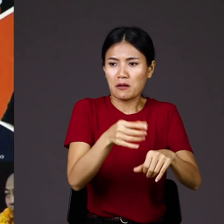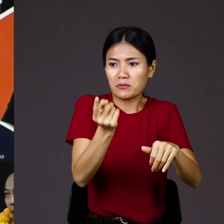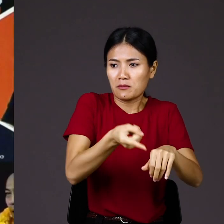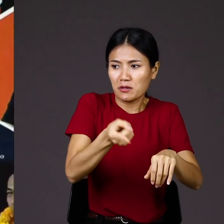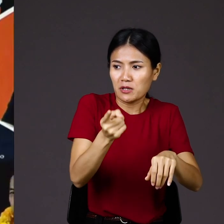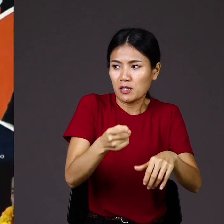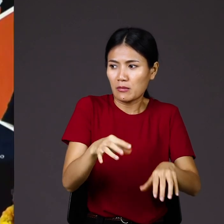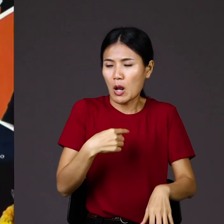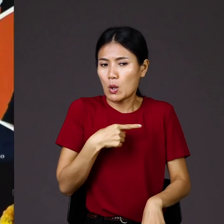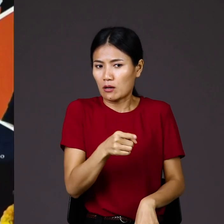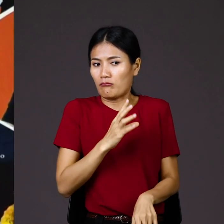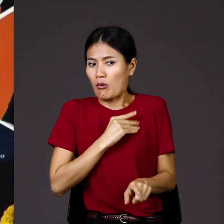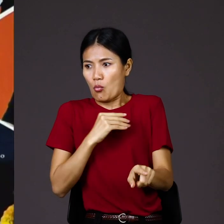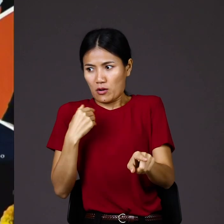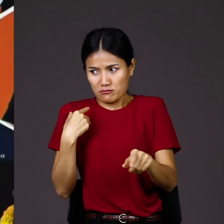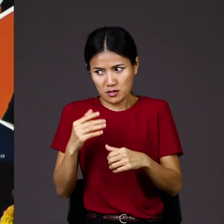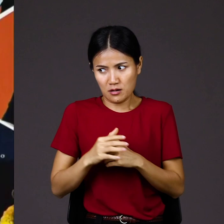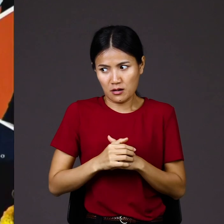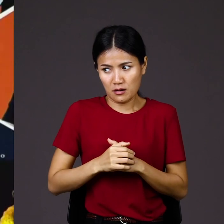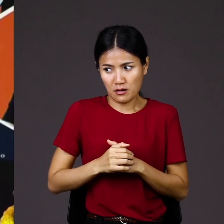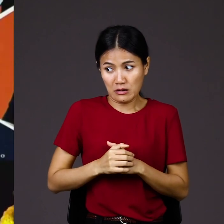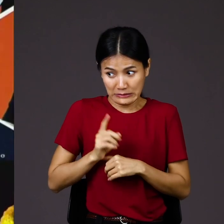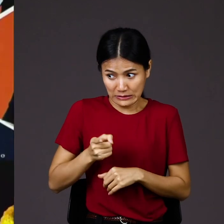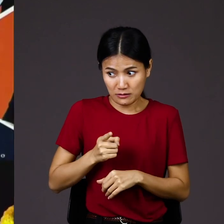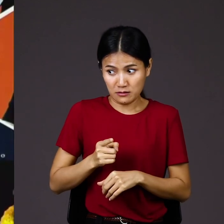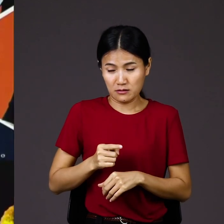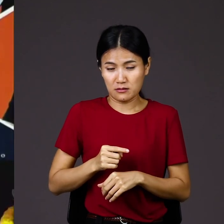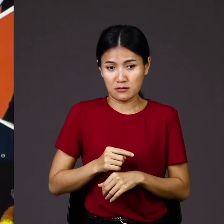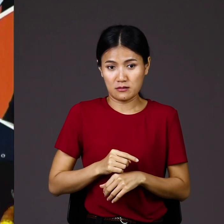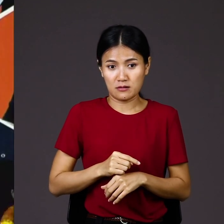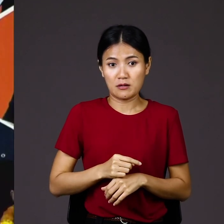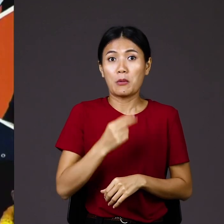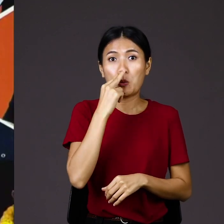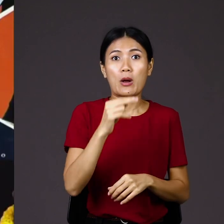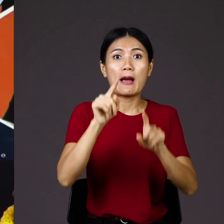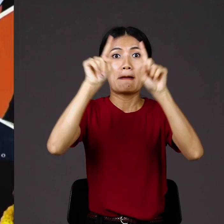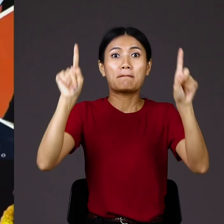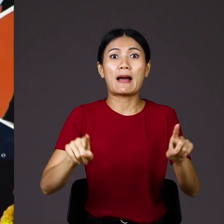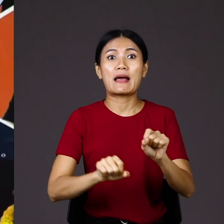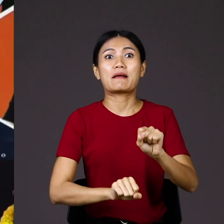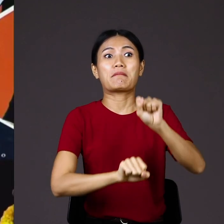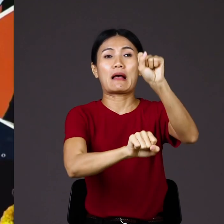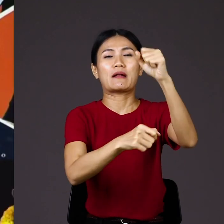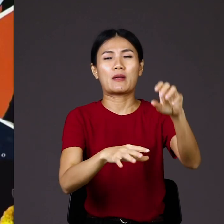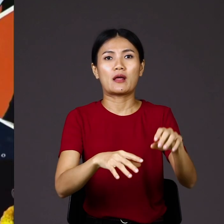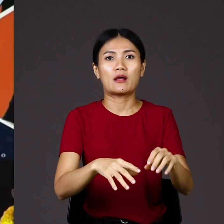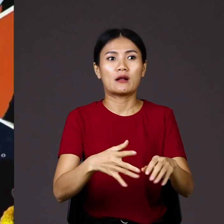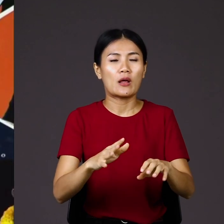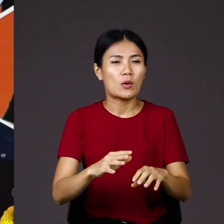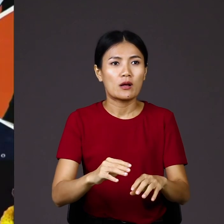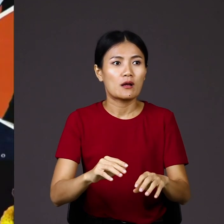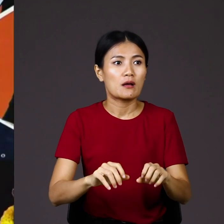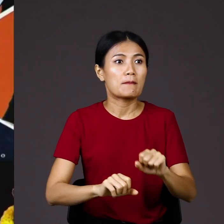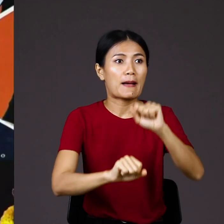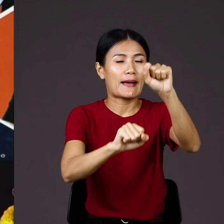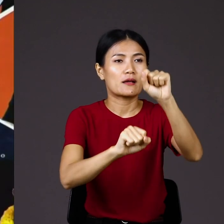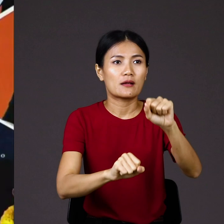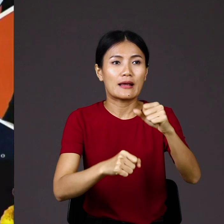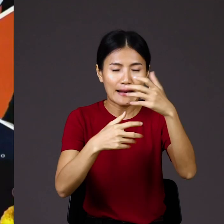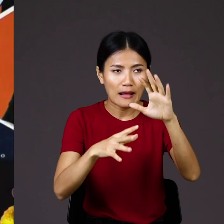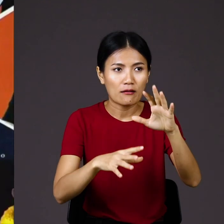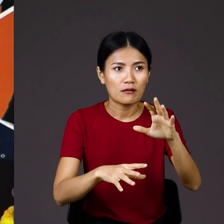หวัดแล้วสู้กันนี่สู้กันทุกเม็ดทุกแบบไอ้ประเภทป้ายติดอยู่อีกวันนึงไปดูห